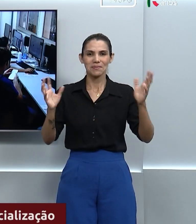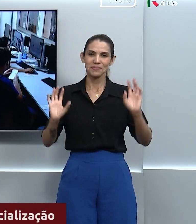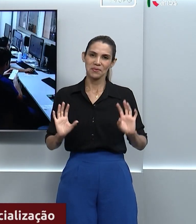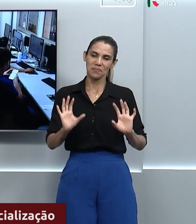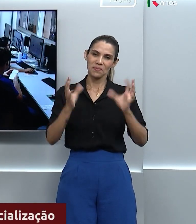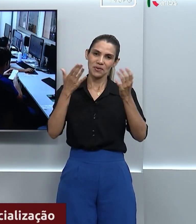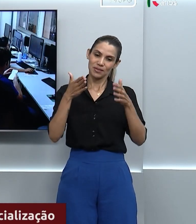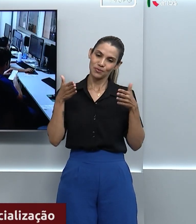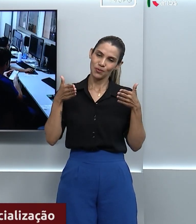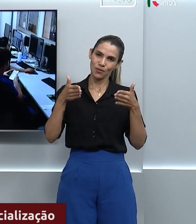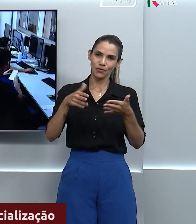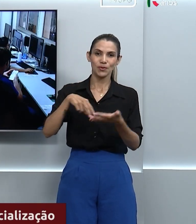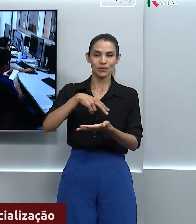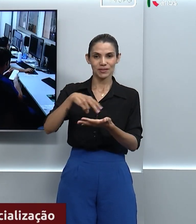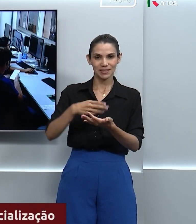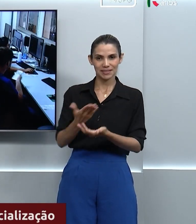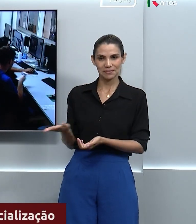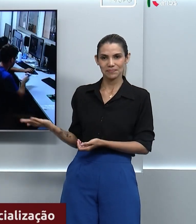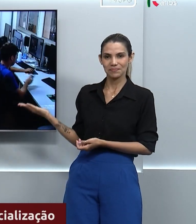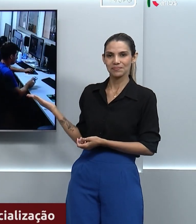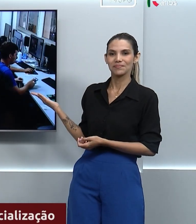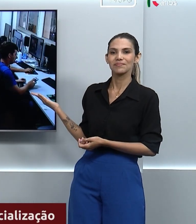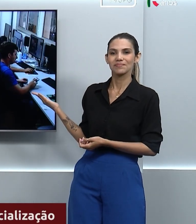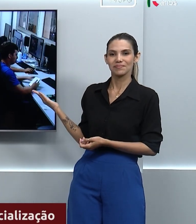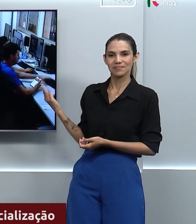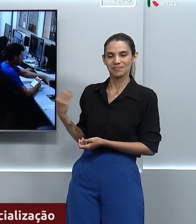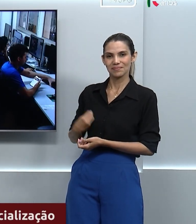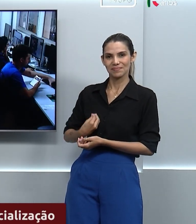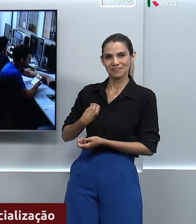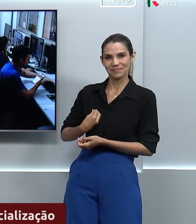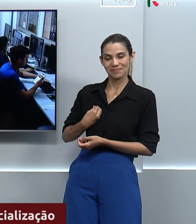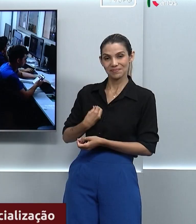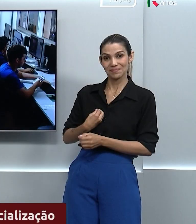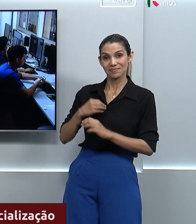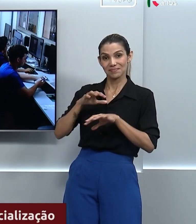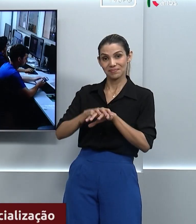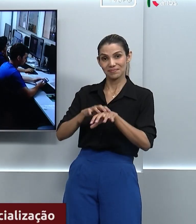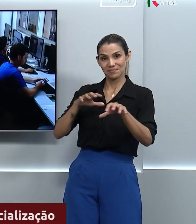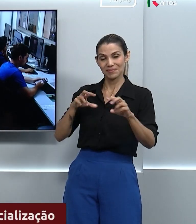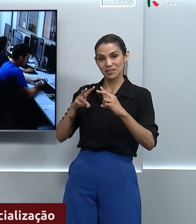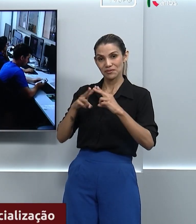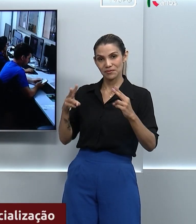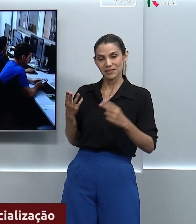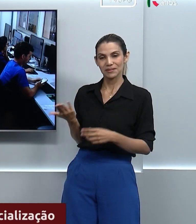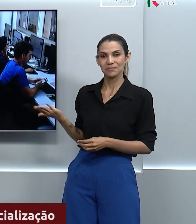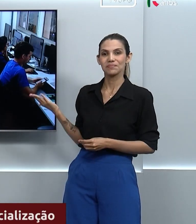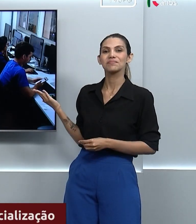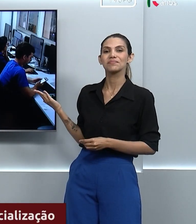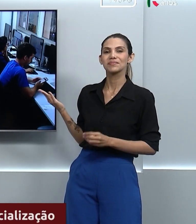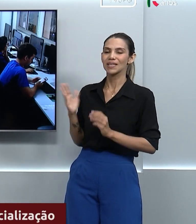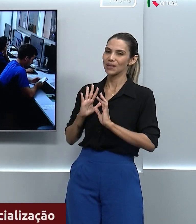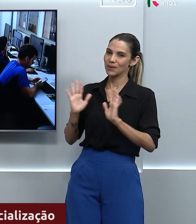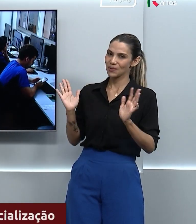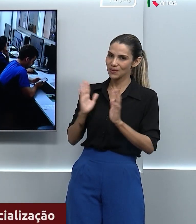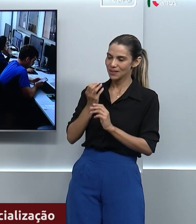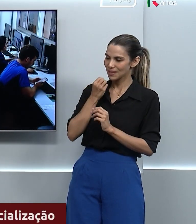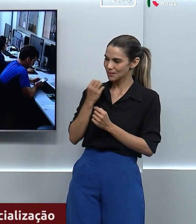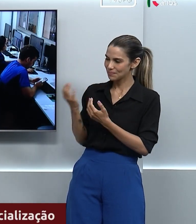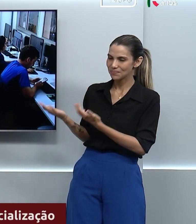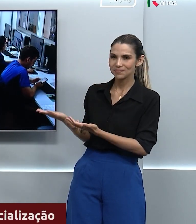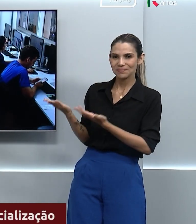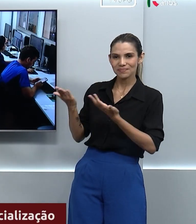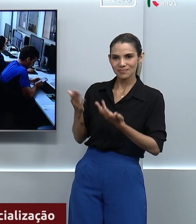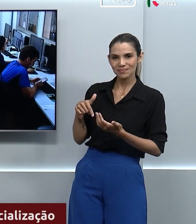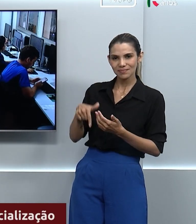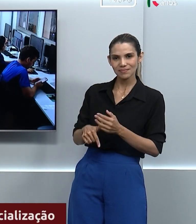a ela. A Andressa chega aqui de forma virtual para conversar com a gente direto da redação. Olá, Andressa, seja bem-vinda